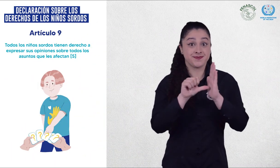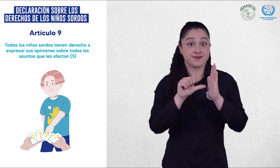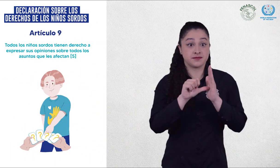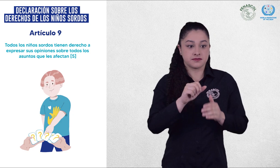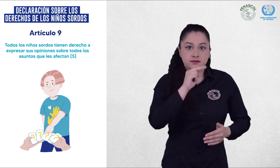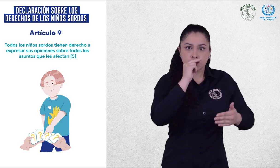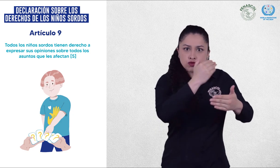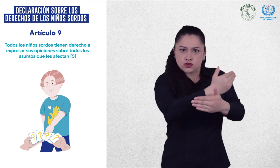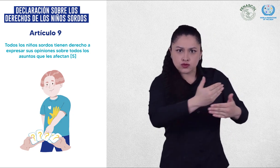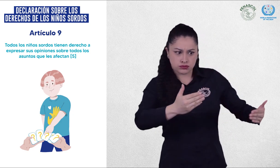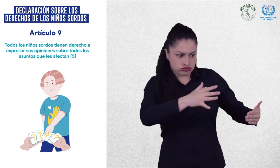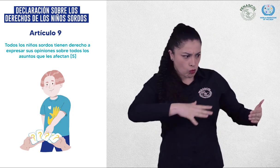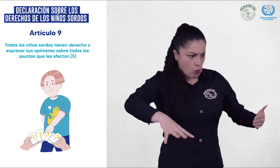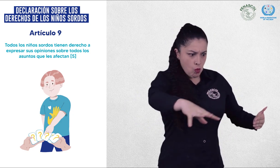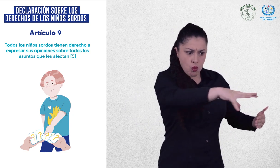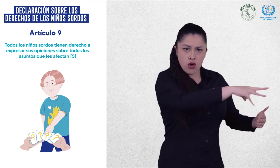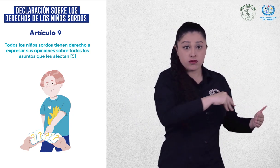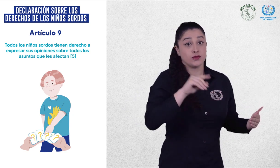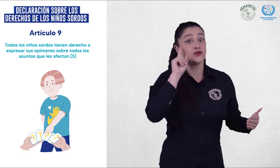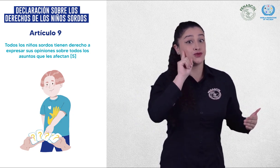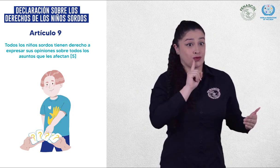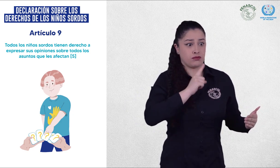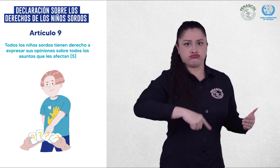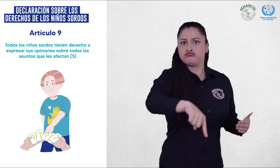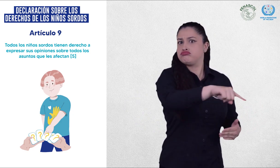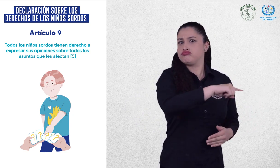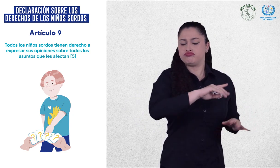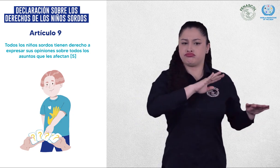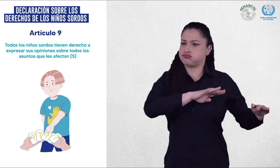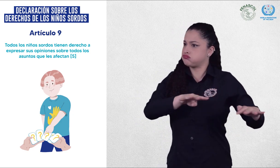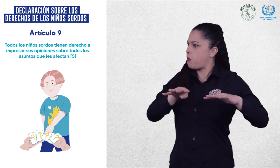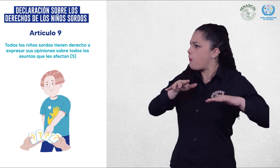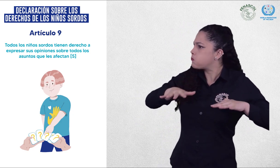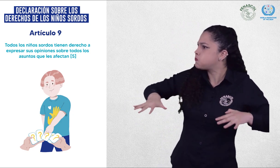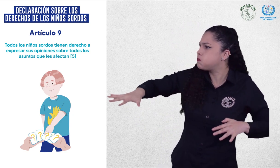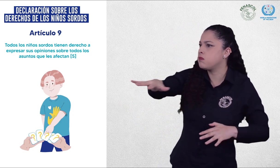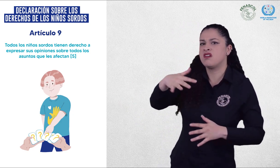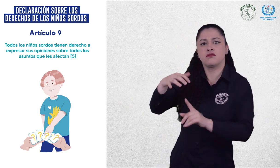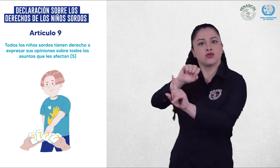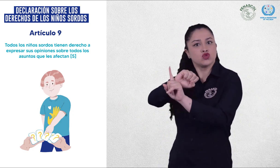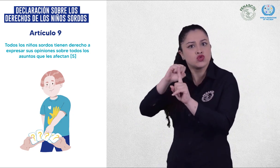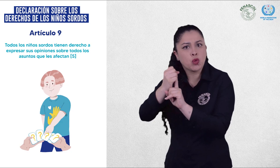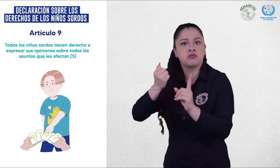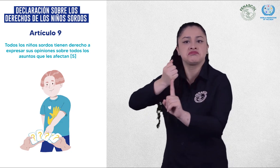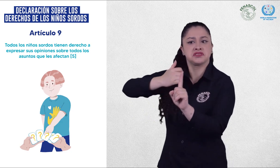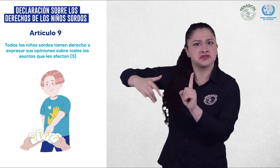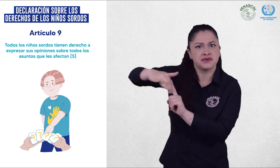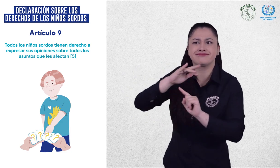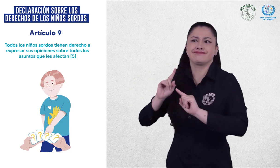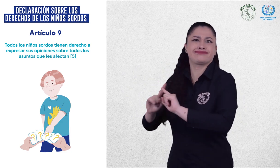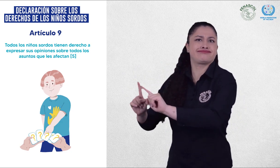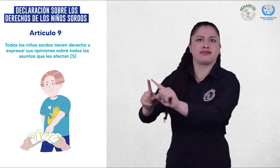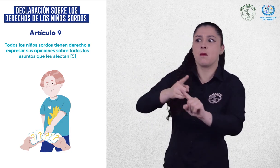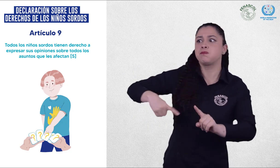Artículo 9. Todos los niños sordos tienen derecho a expresar sus opiniones sobre todos